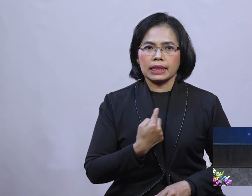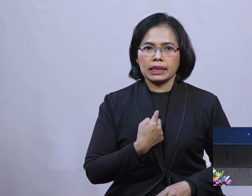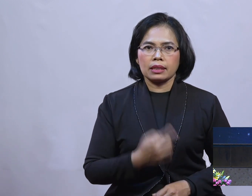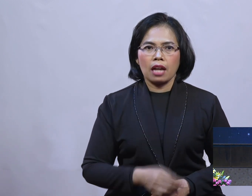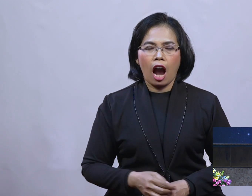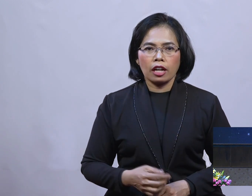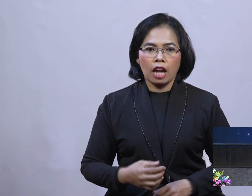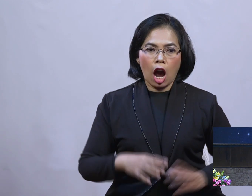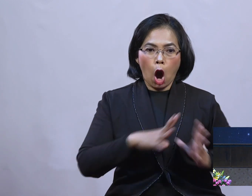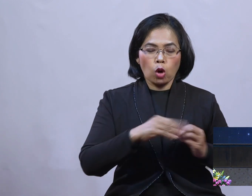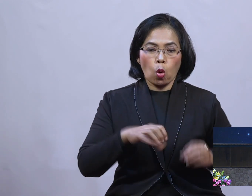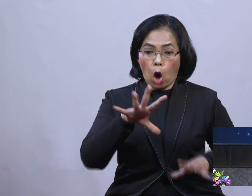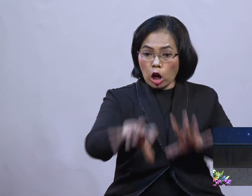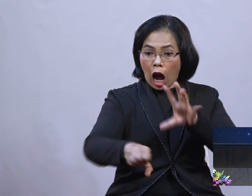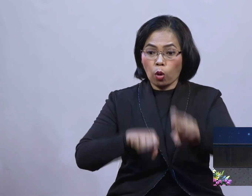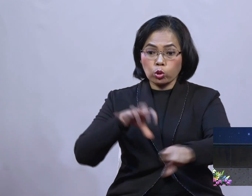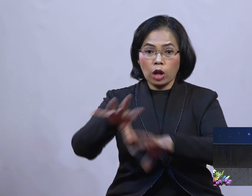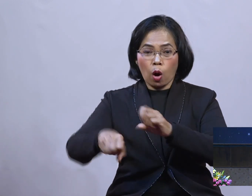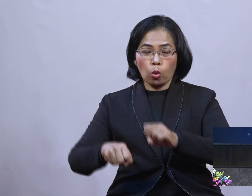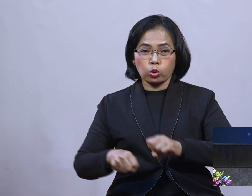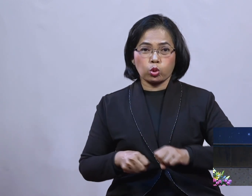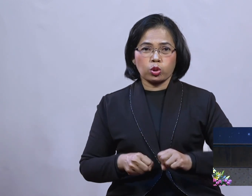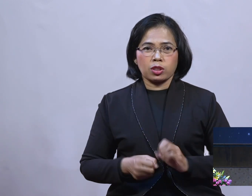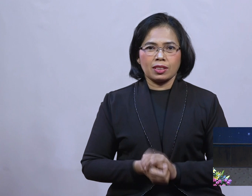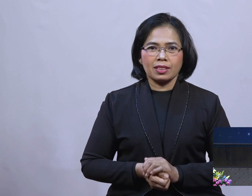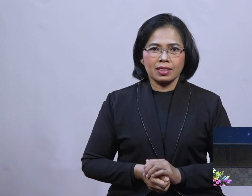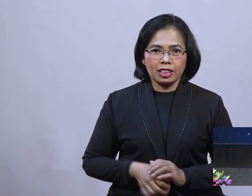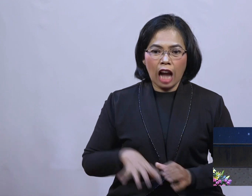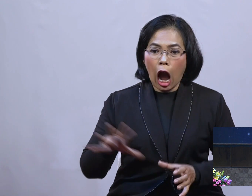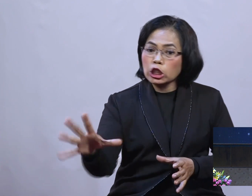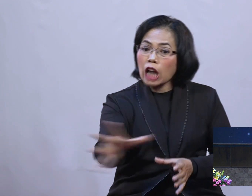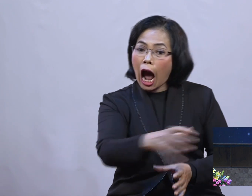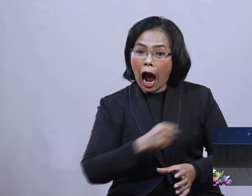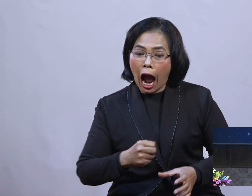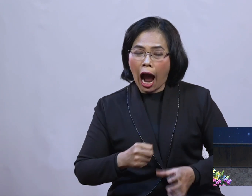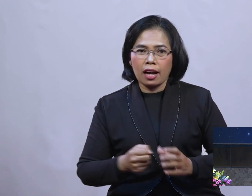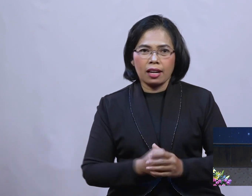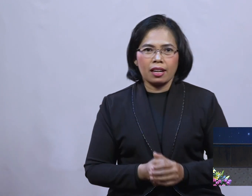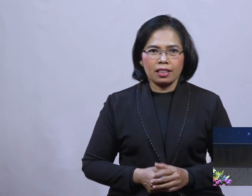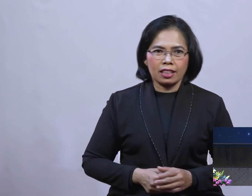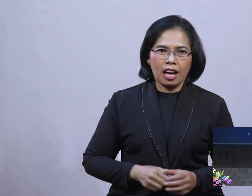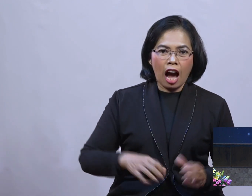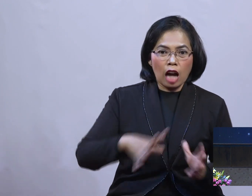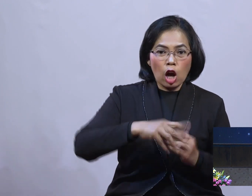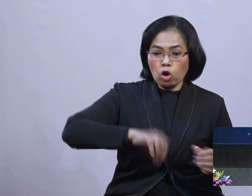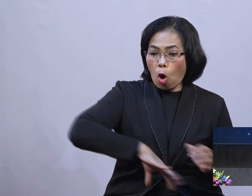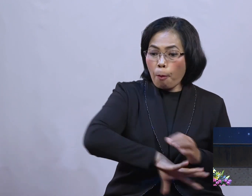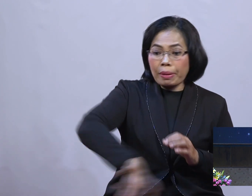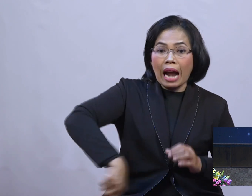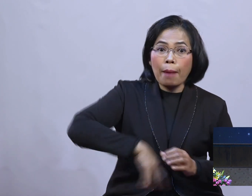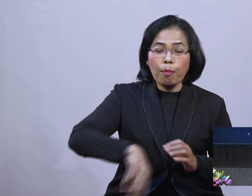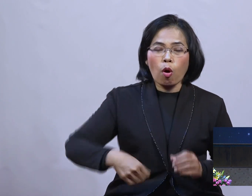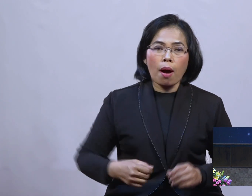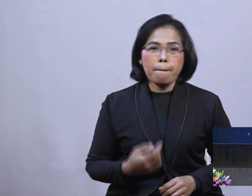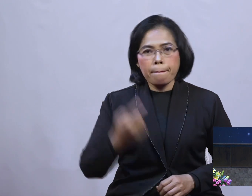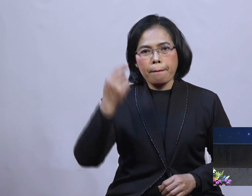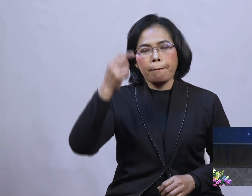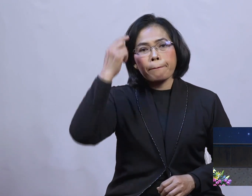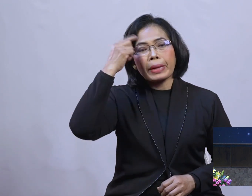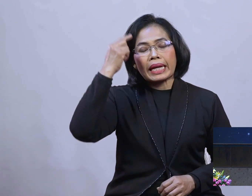Hai Arok rakus Adaro serakah Hai Arok perampok yang hanya memikirkan dirinya